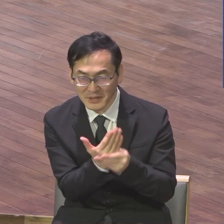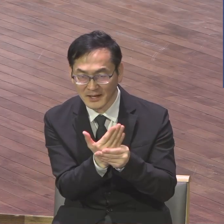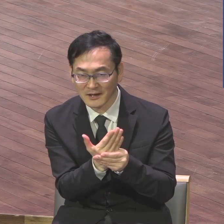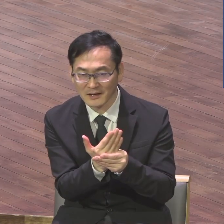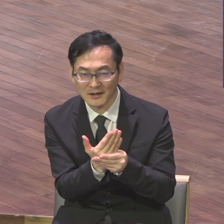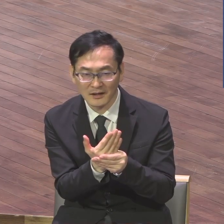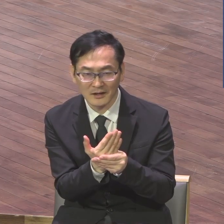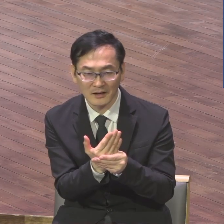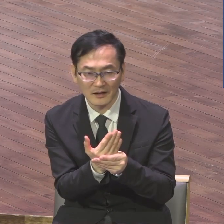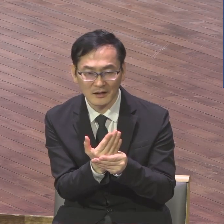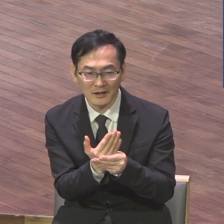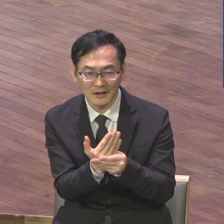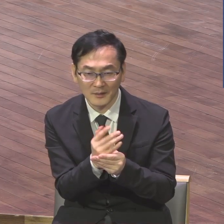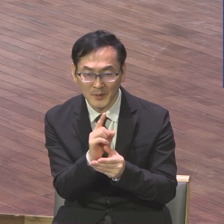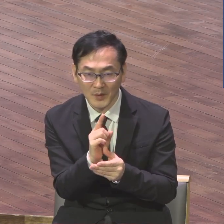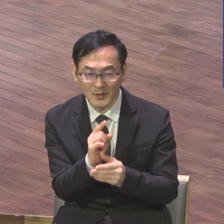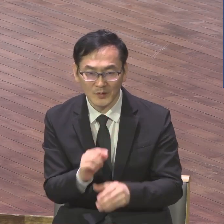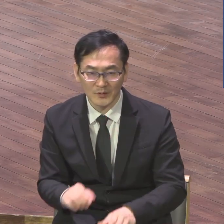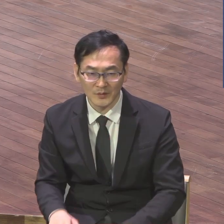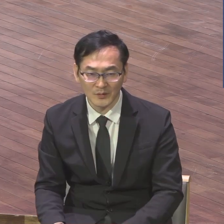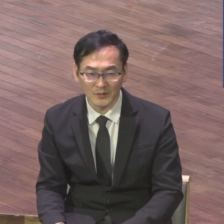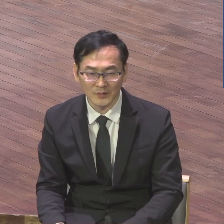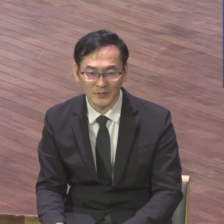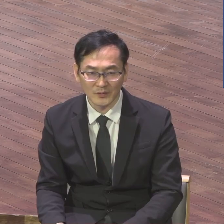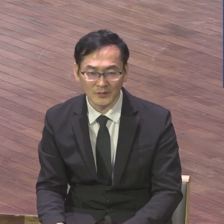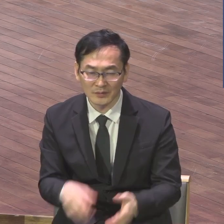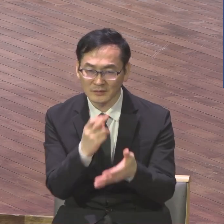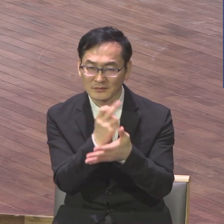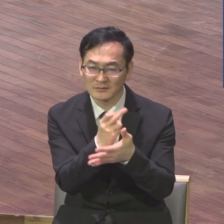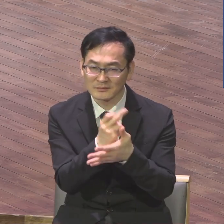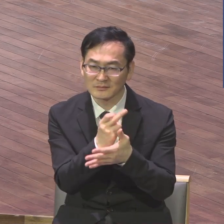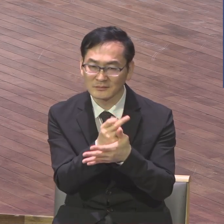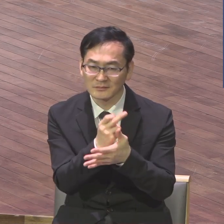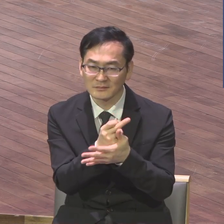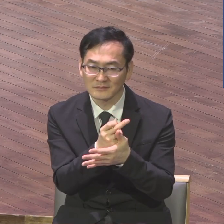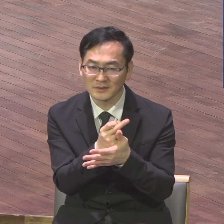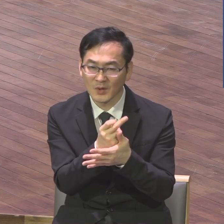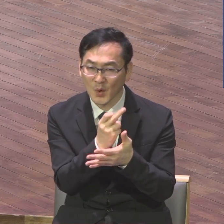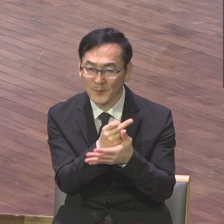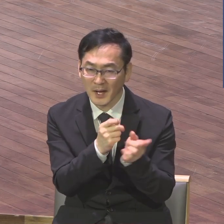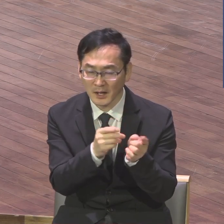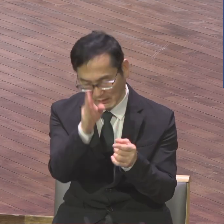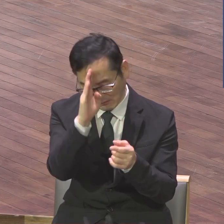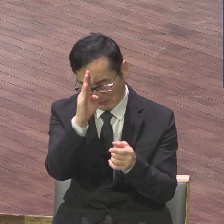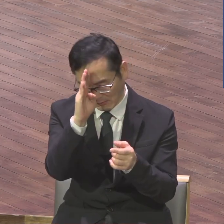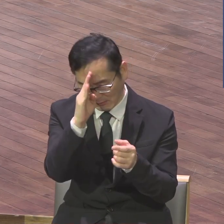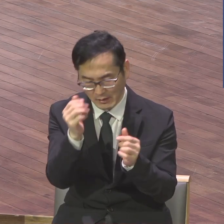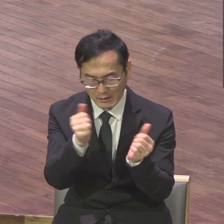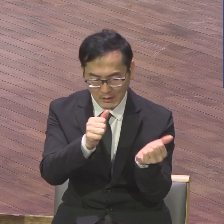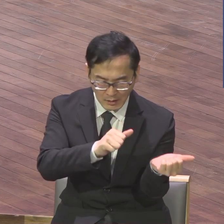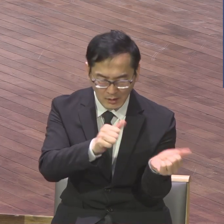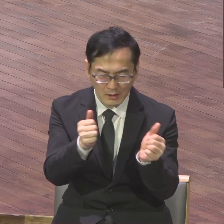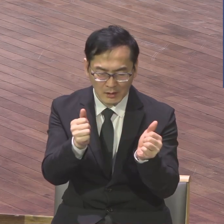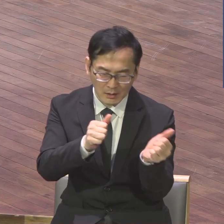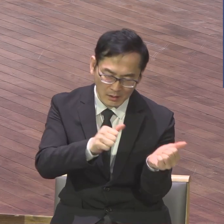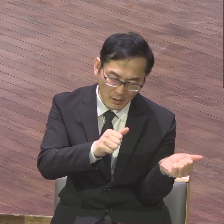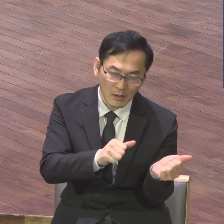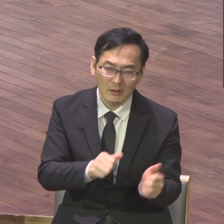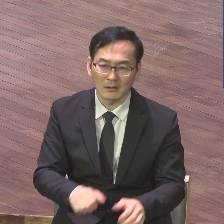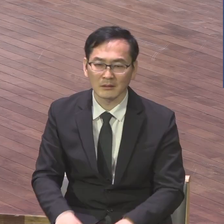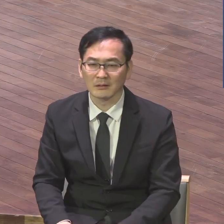생겼어요. 집에서 가장 역할을 하고 있는 이 나사로가 병들어 죽게 됐어요.